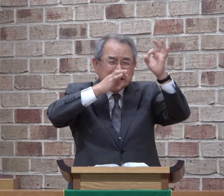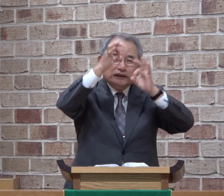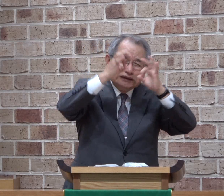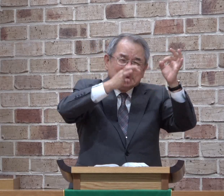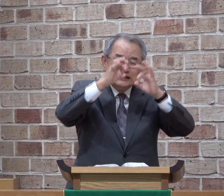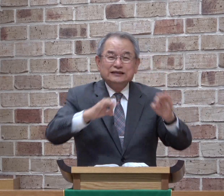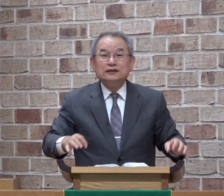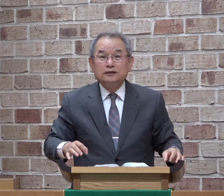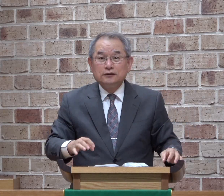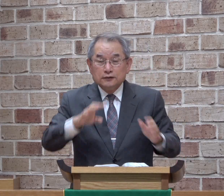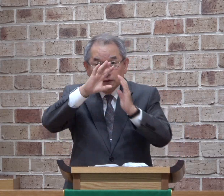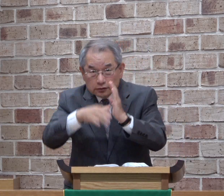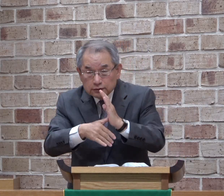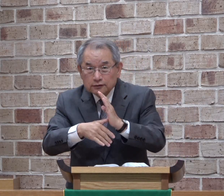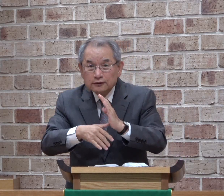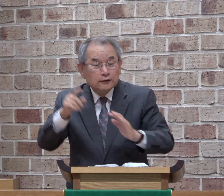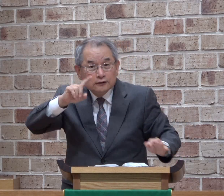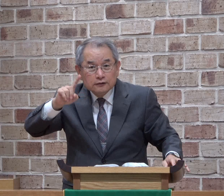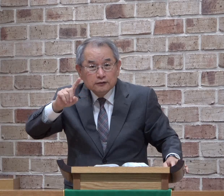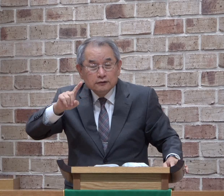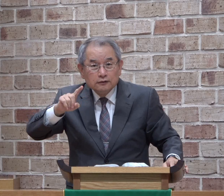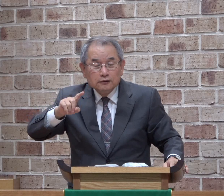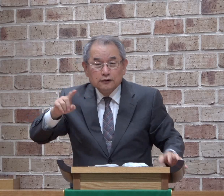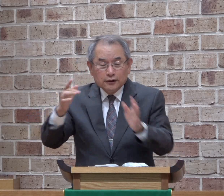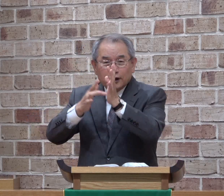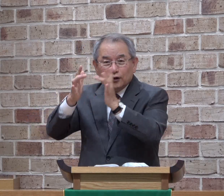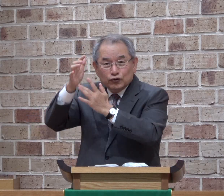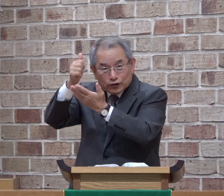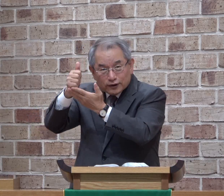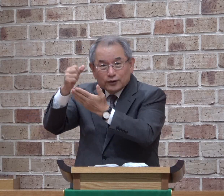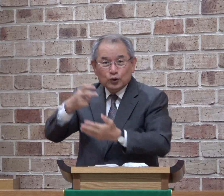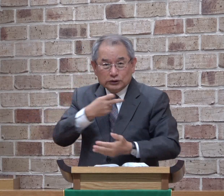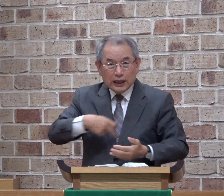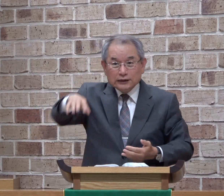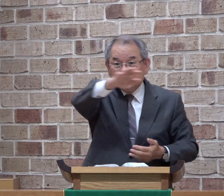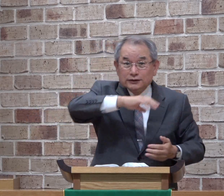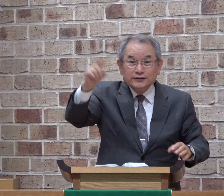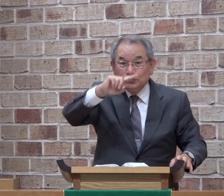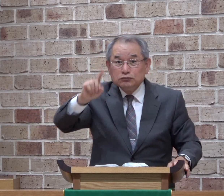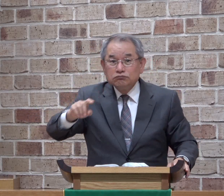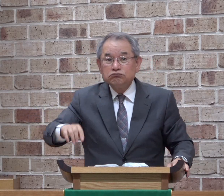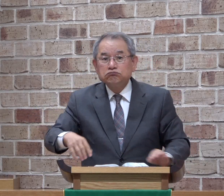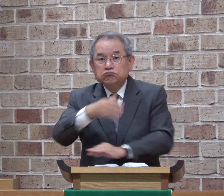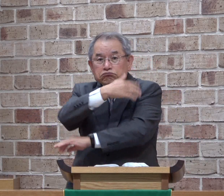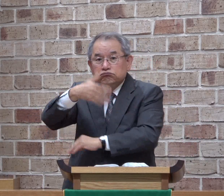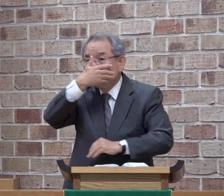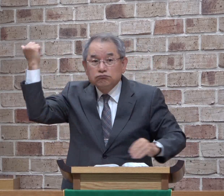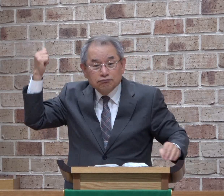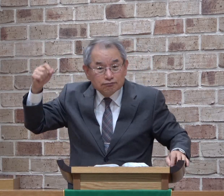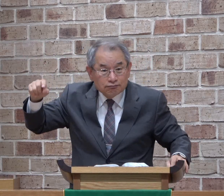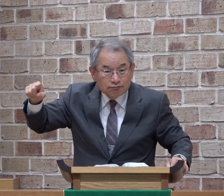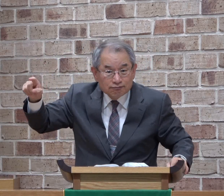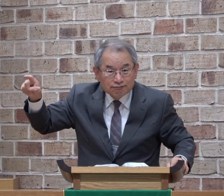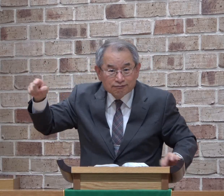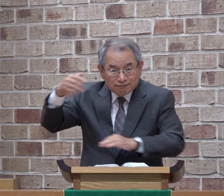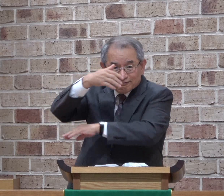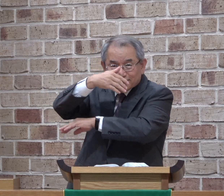이것을 설명하면서 애타게 소리를 지르는데요. 예수님과 제자들이 외면합니다.